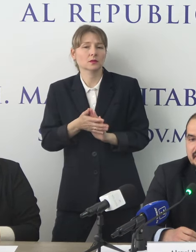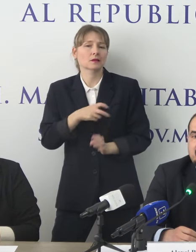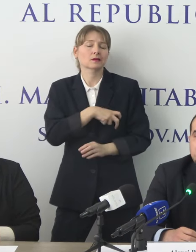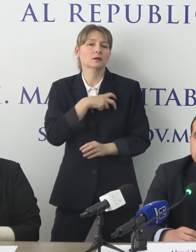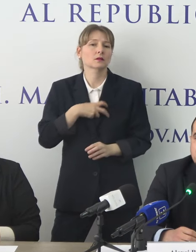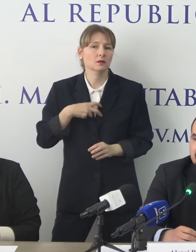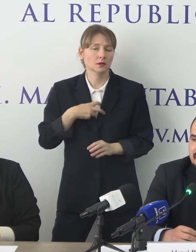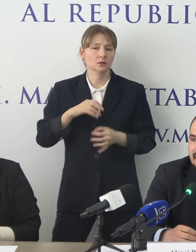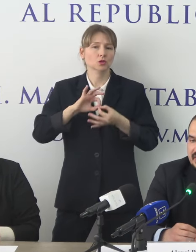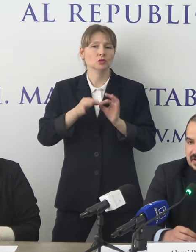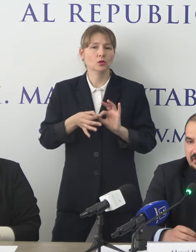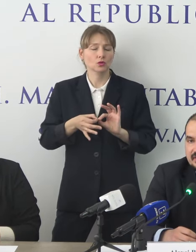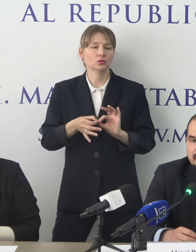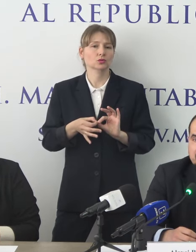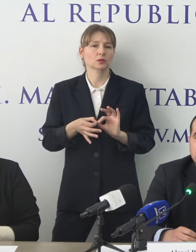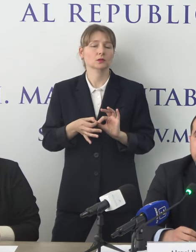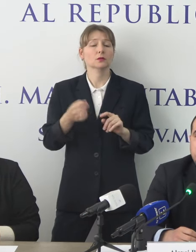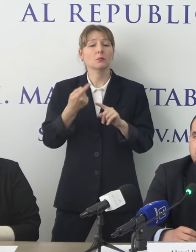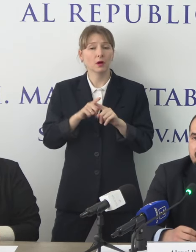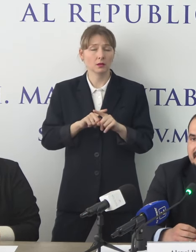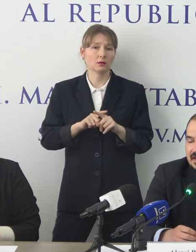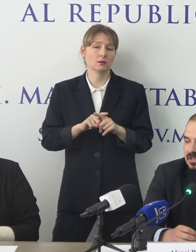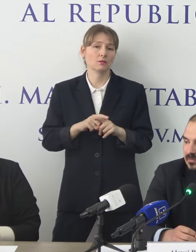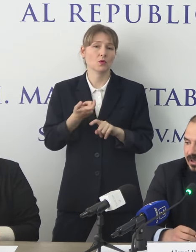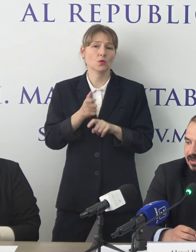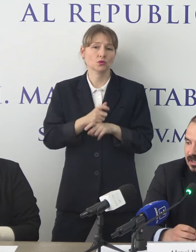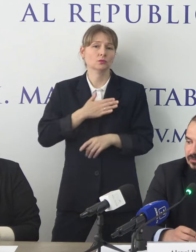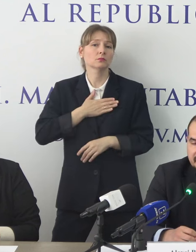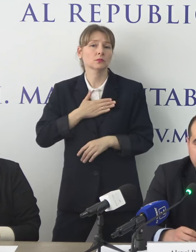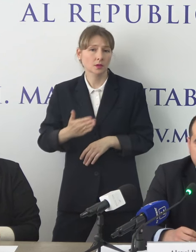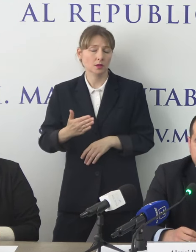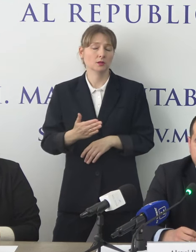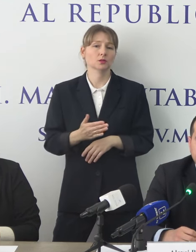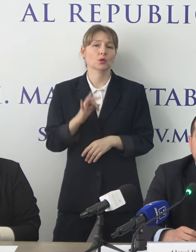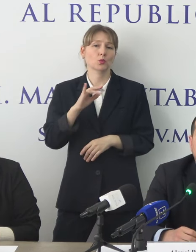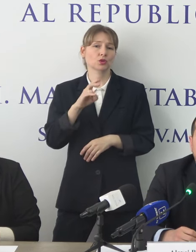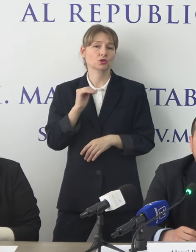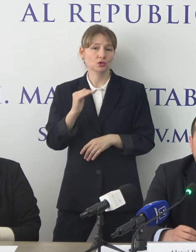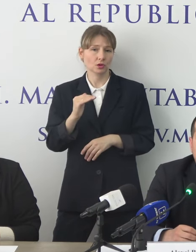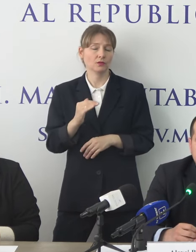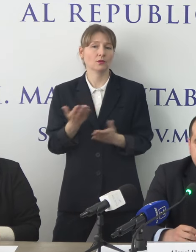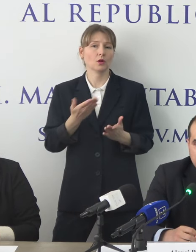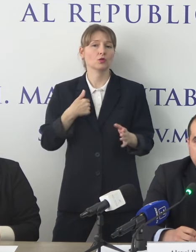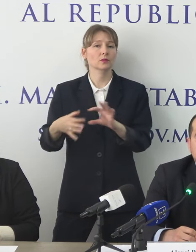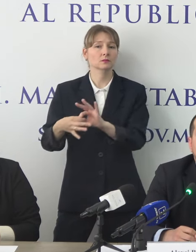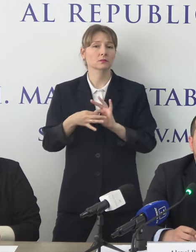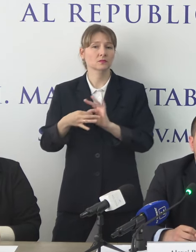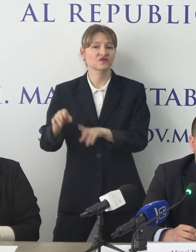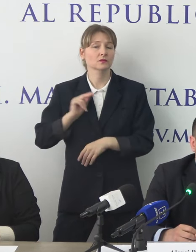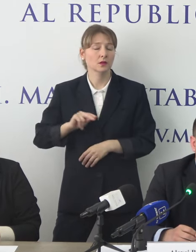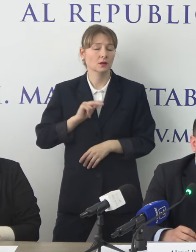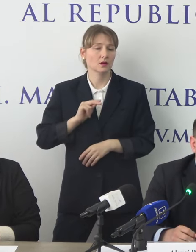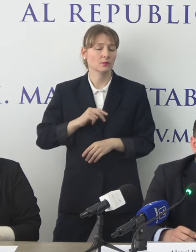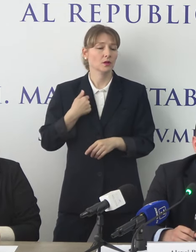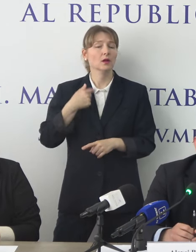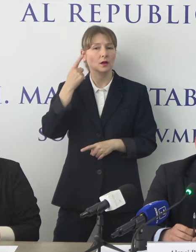risc. Și apreciez foarte mult prietenia și parteneriatul pe care îl aveam. Eu sunt sigur, chiar